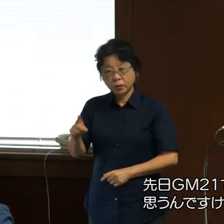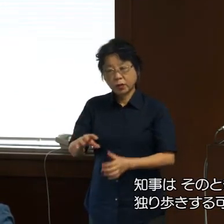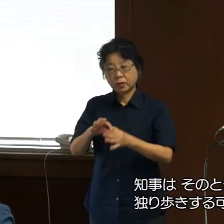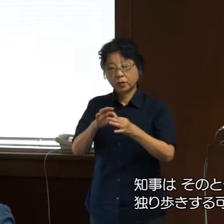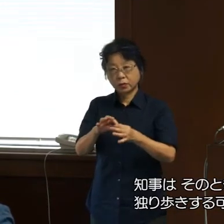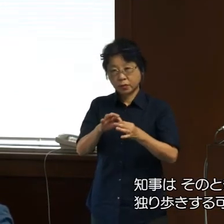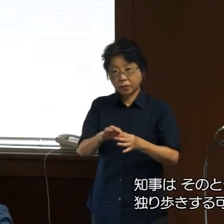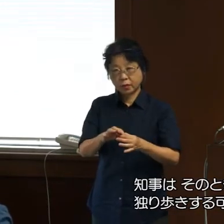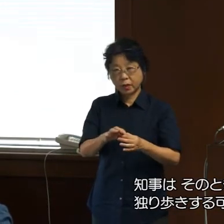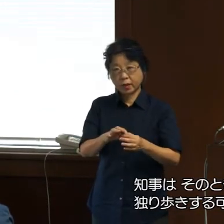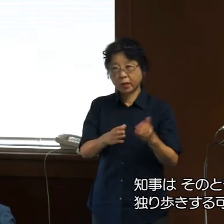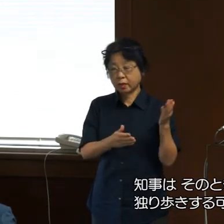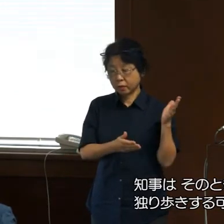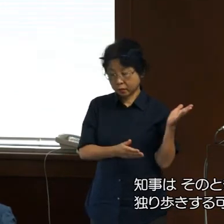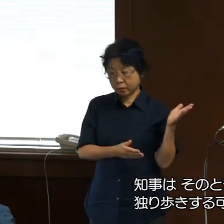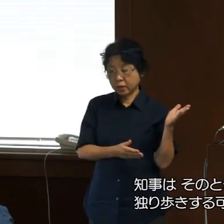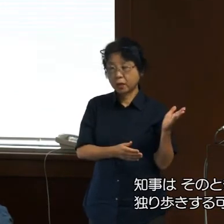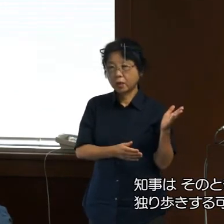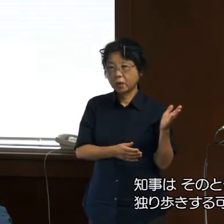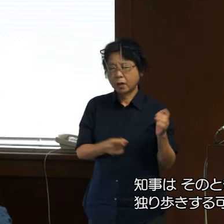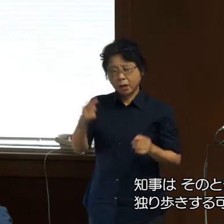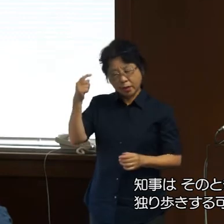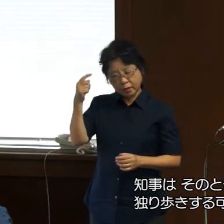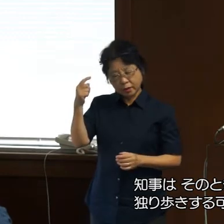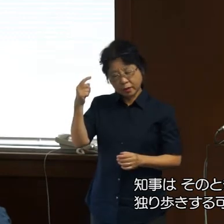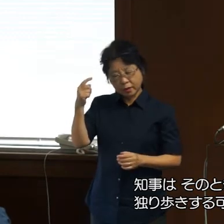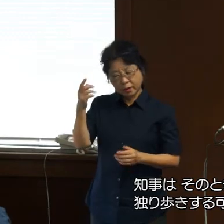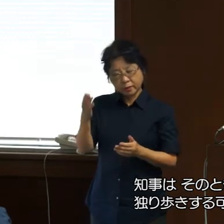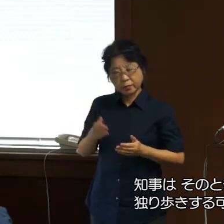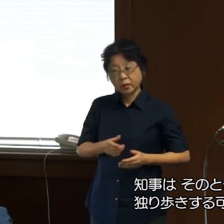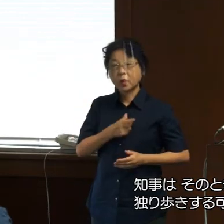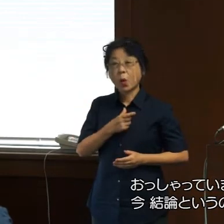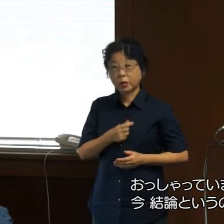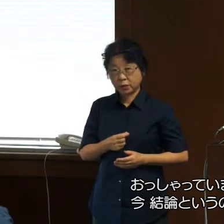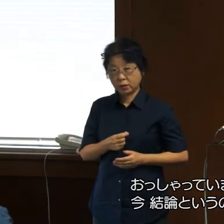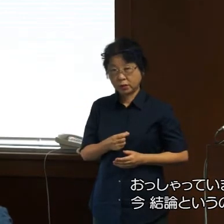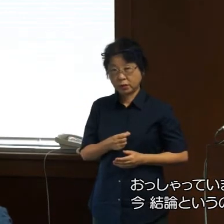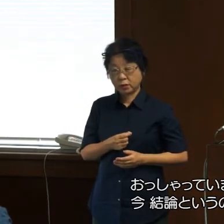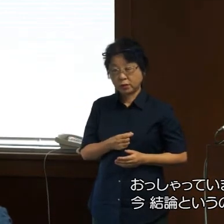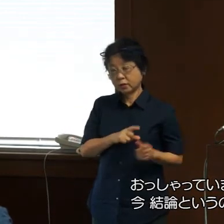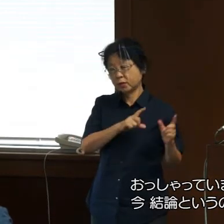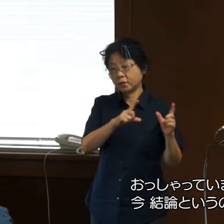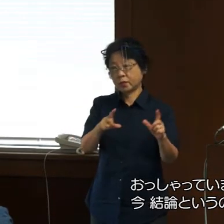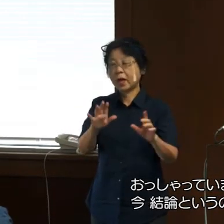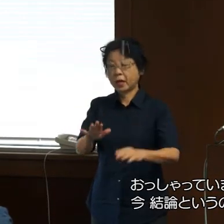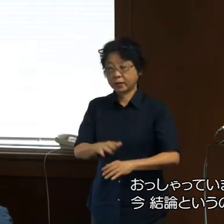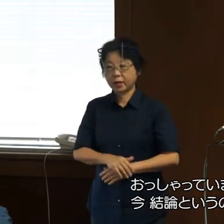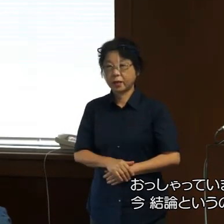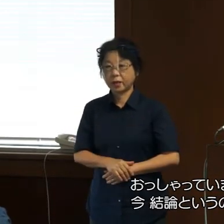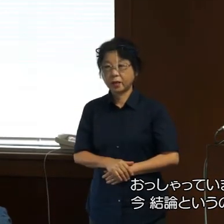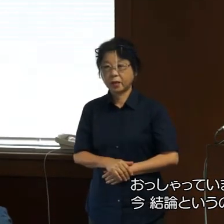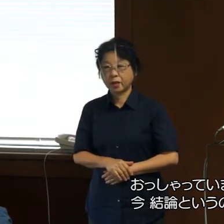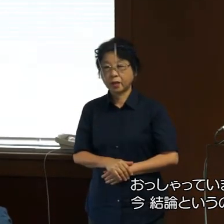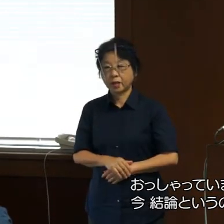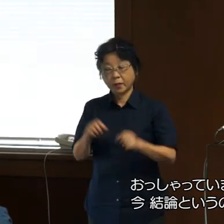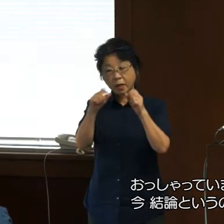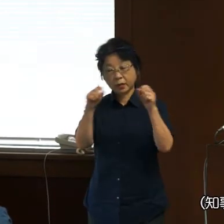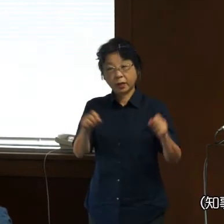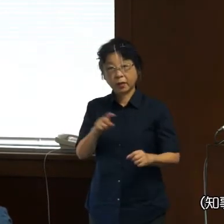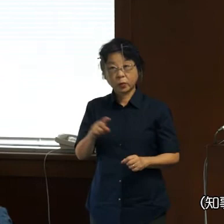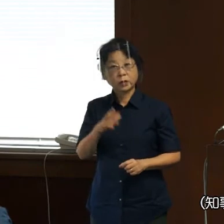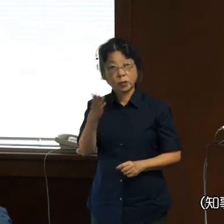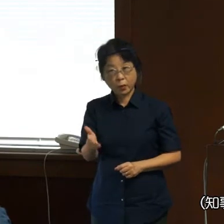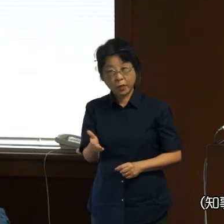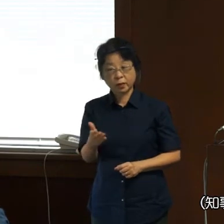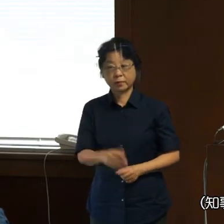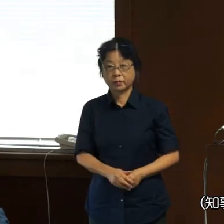して、知事はその時考えさせてほしいと、一人歩きする可能性もあるのでとおっしゃってましたけども、今、結論というのは出たんでしょう